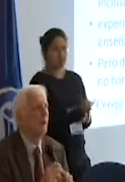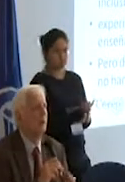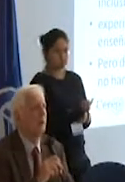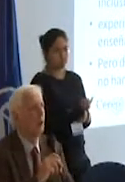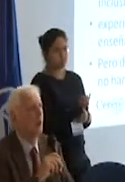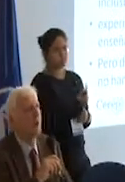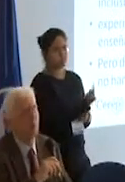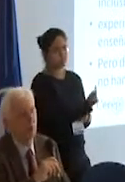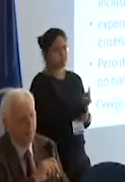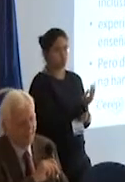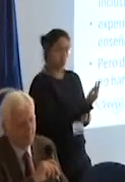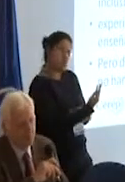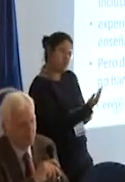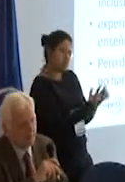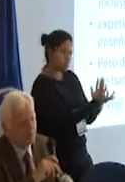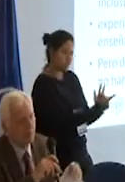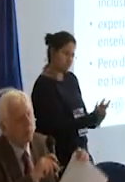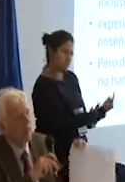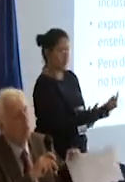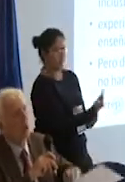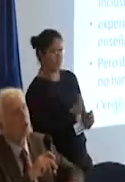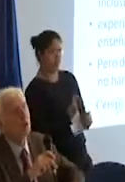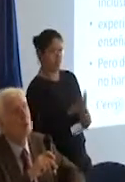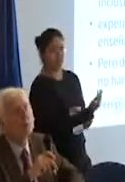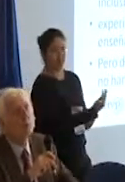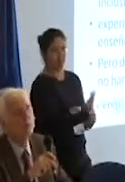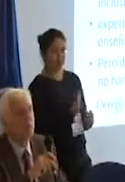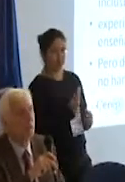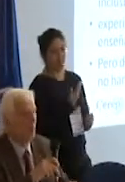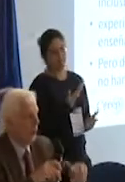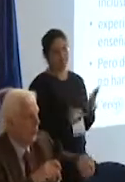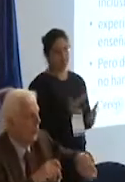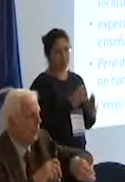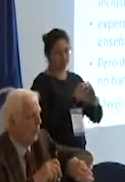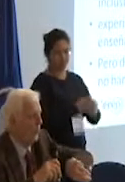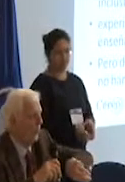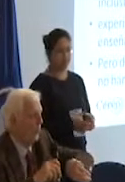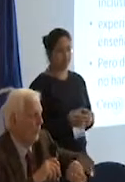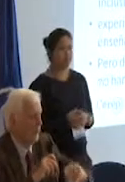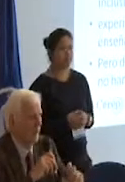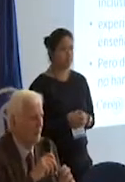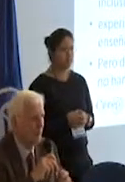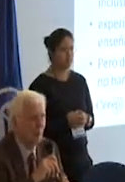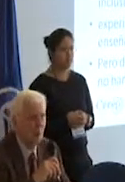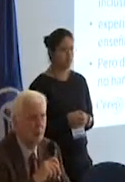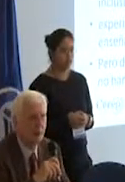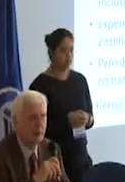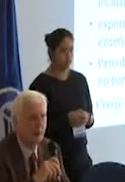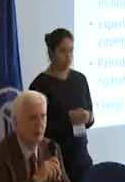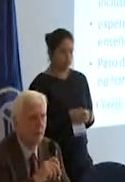reciben a 4 alumnos en situación de discapacidad en sus clases.